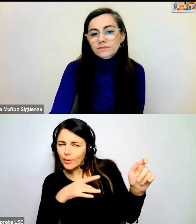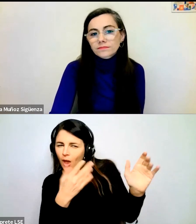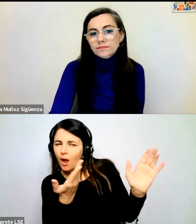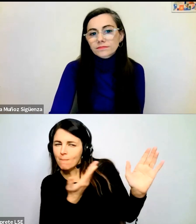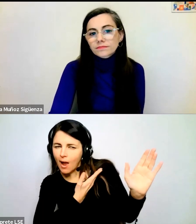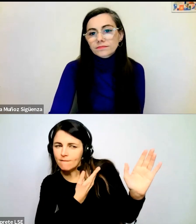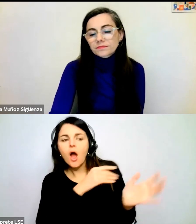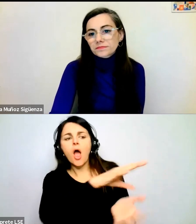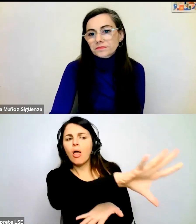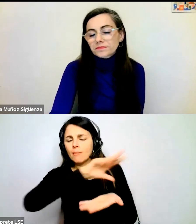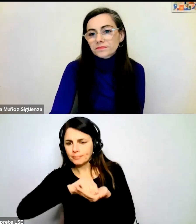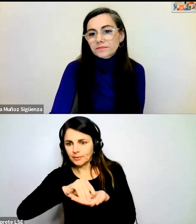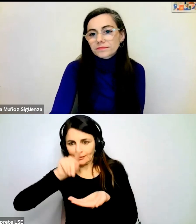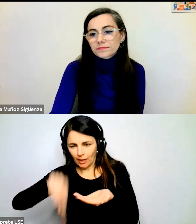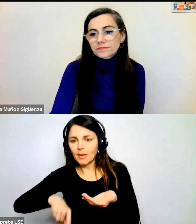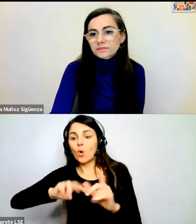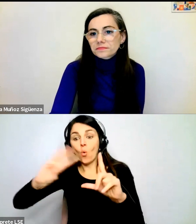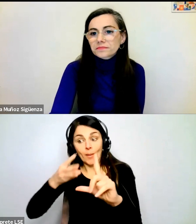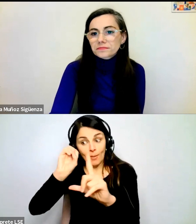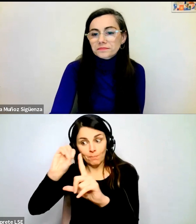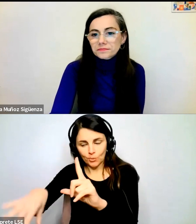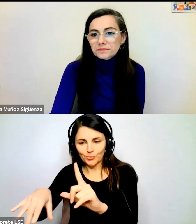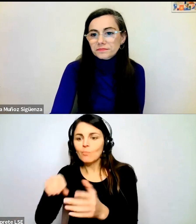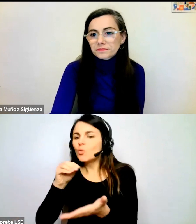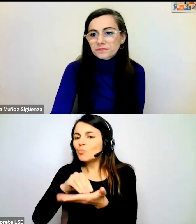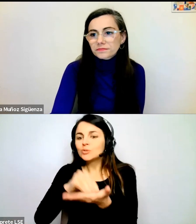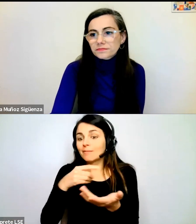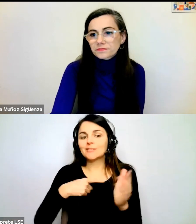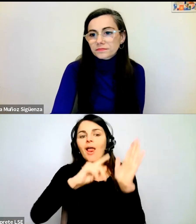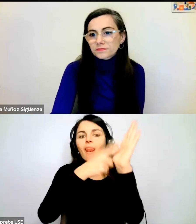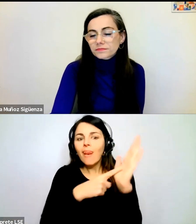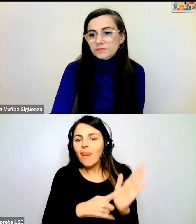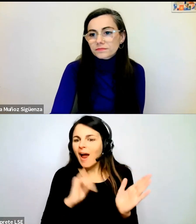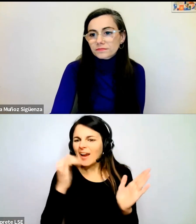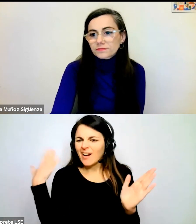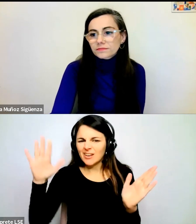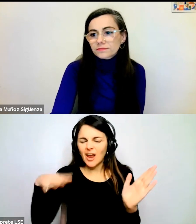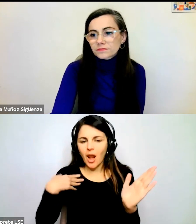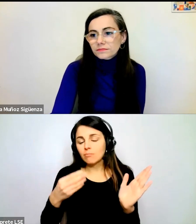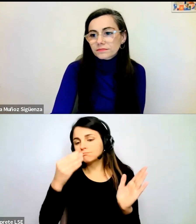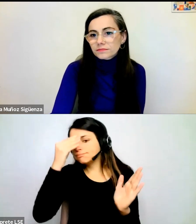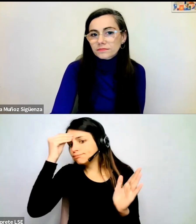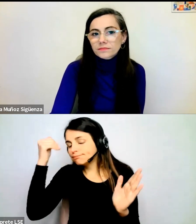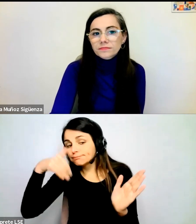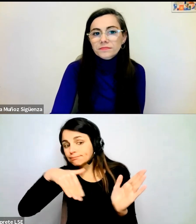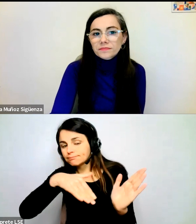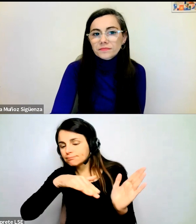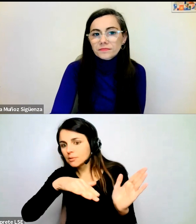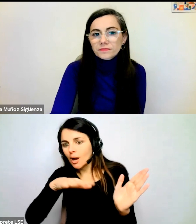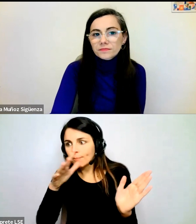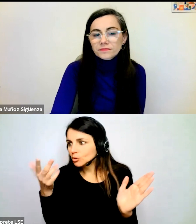en el olvido porque no tenemos ningún sitio donde poder colgarlo. Y esta web nace un poco